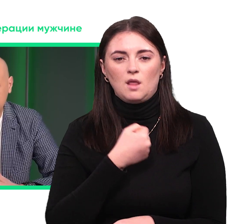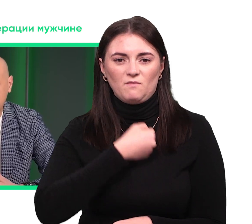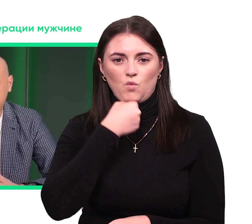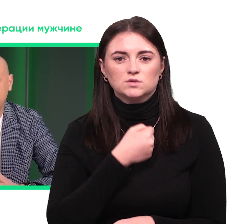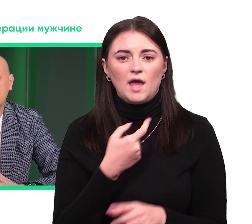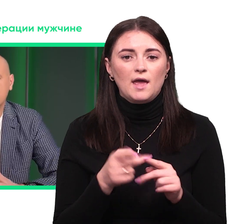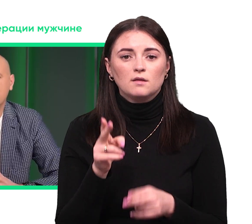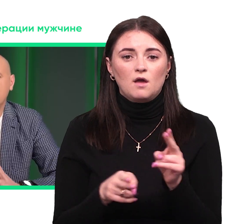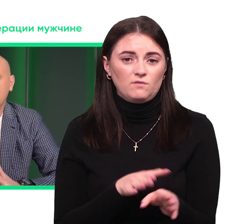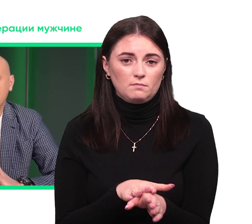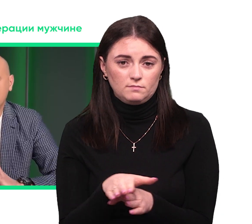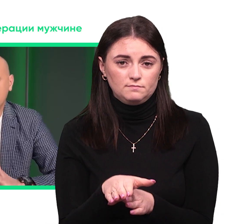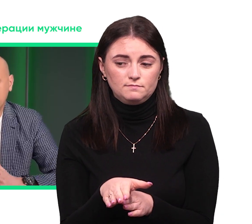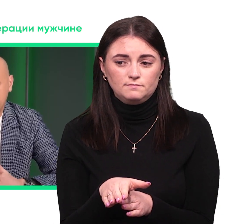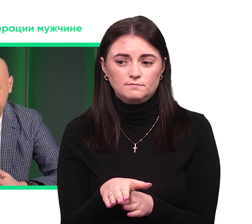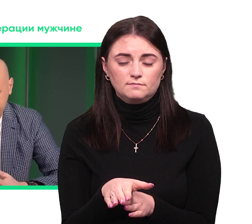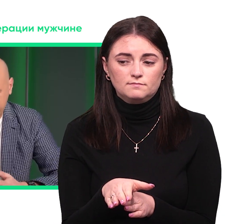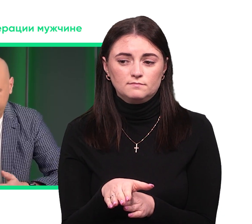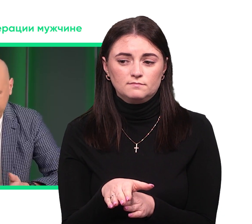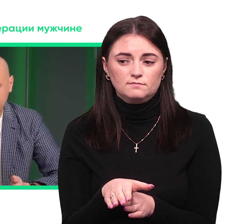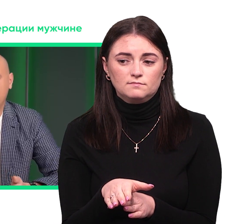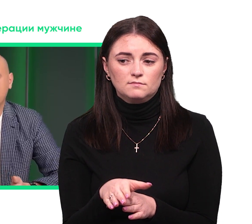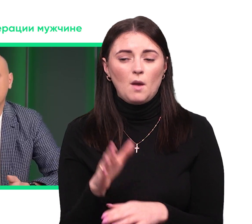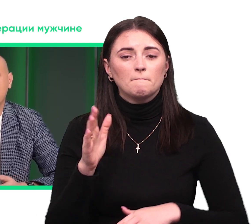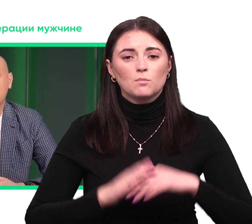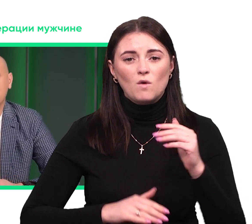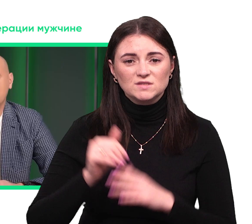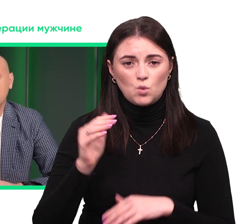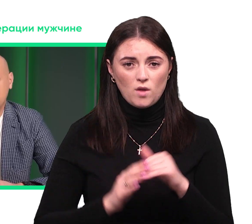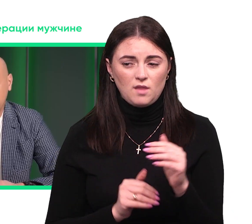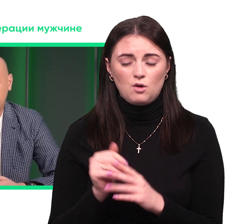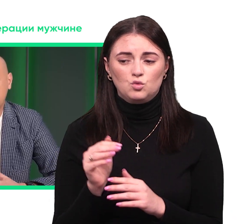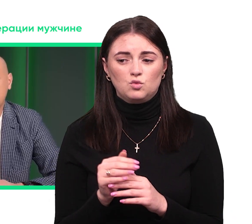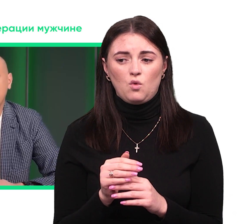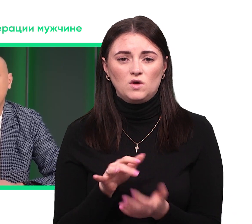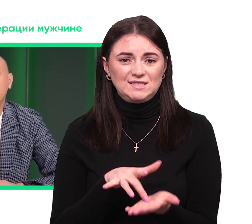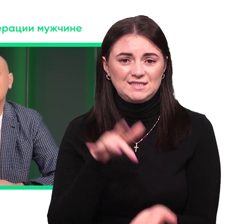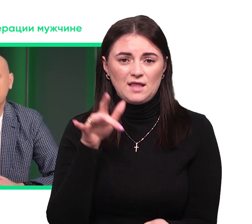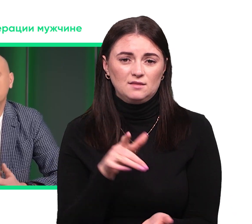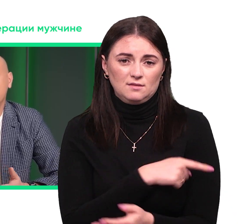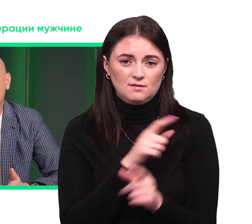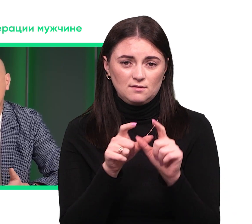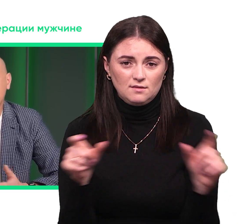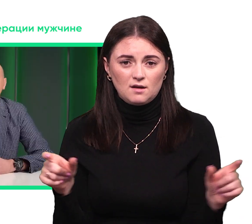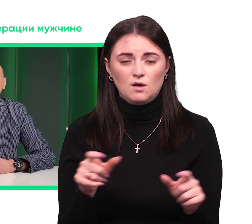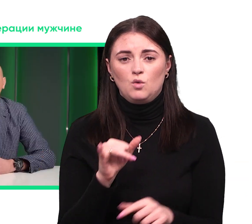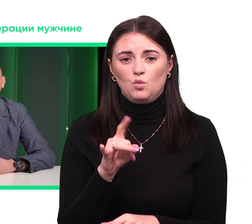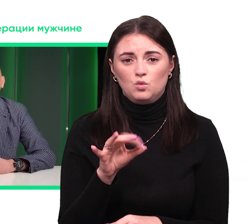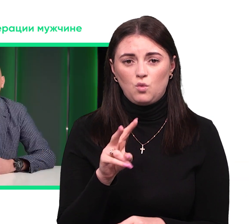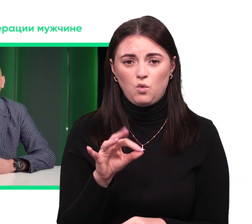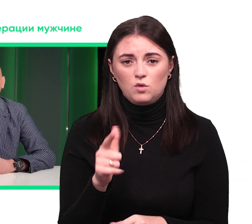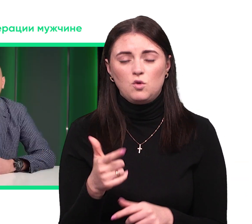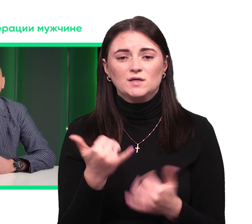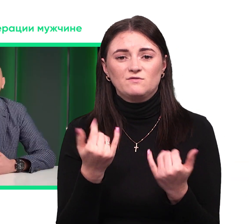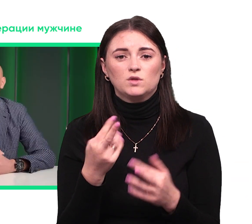эта операция выполняется в профессиональном центре, если эту операцию выполняет уролог, сегодня для